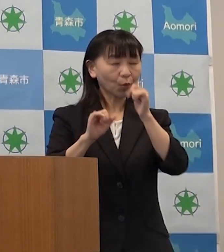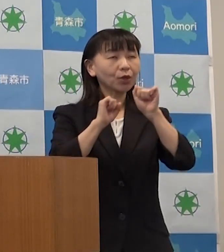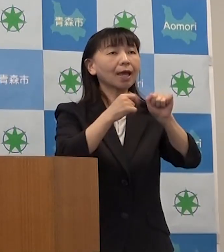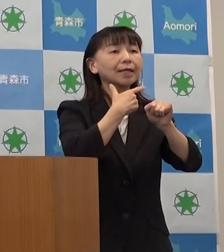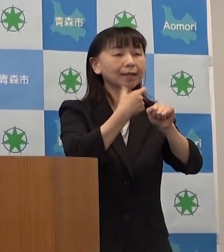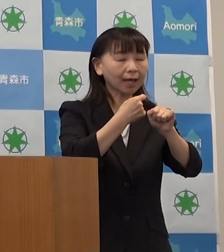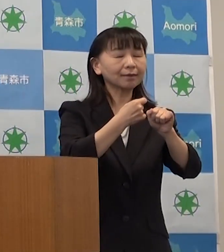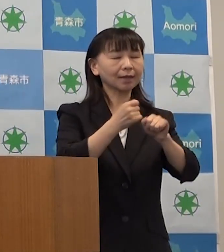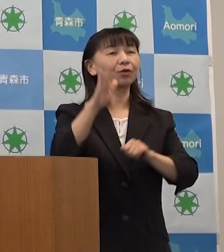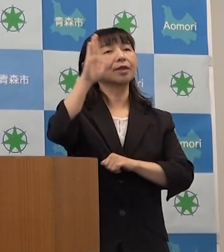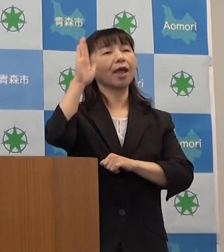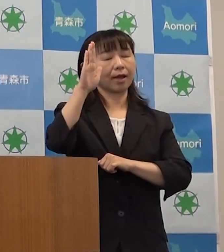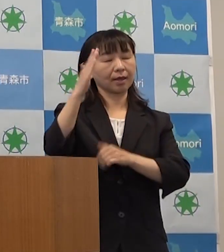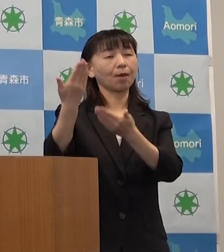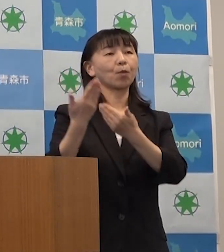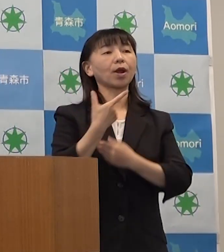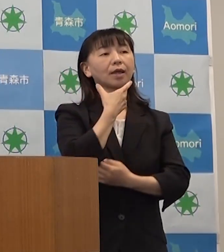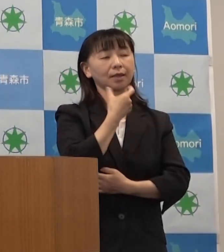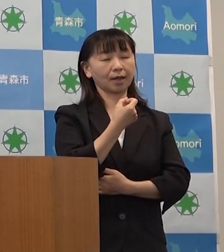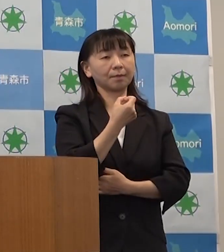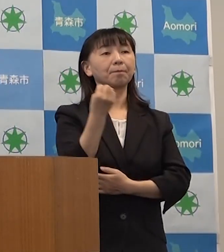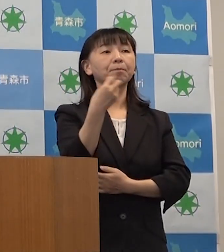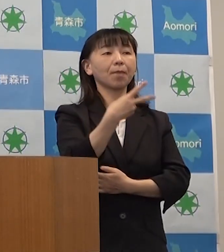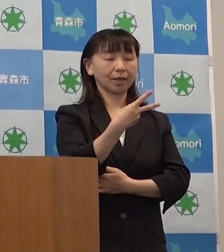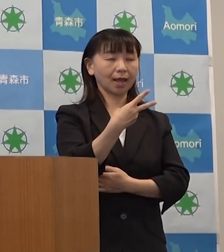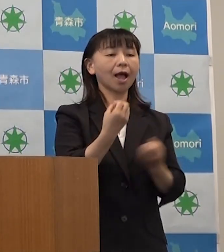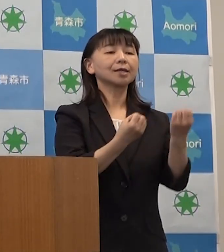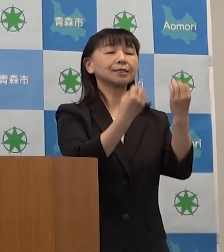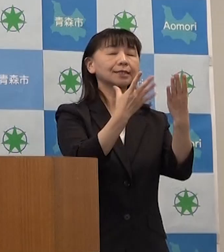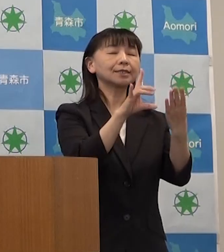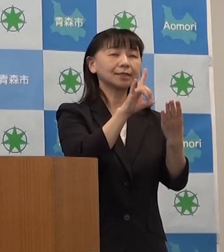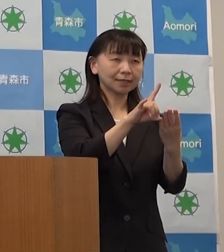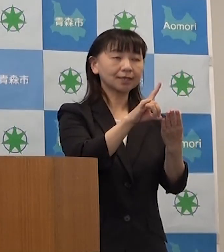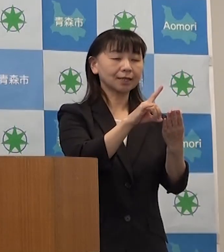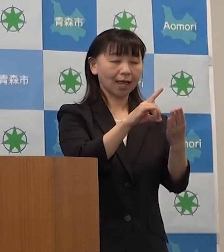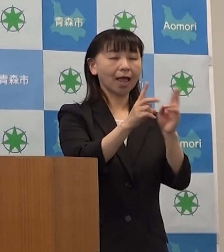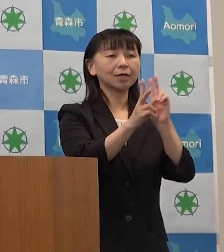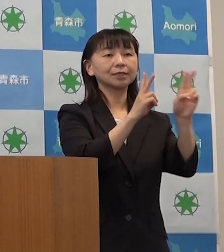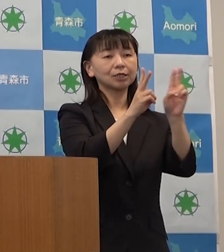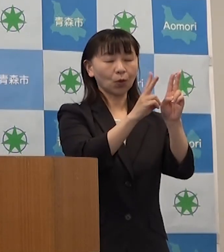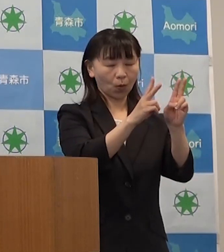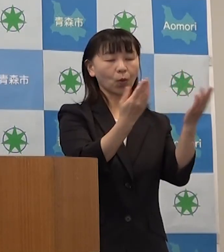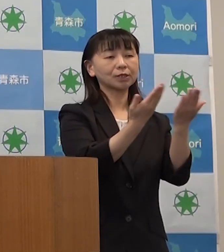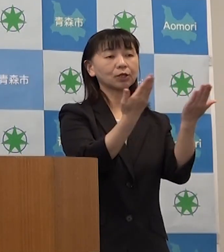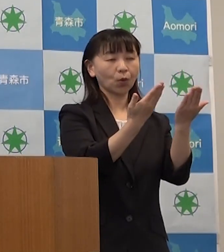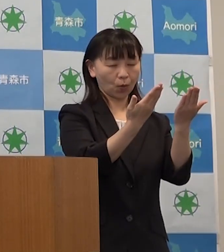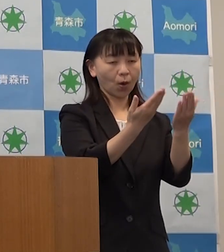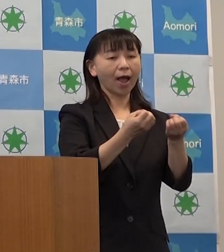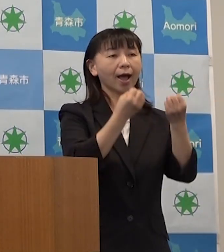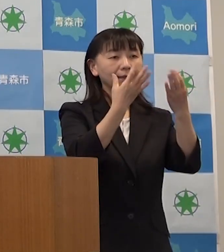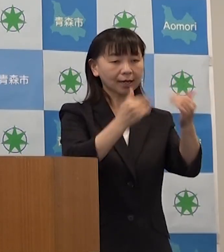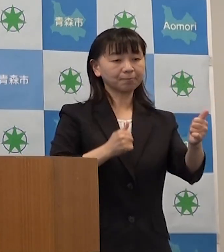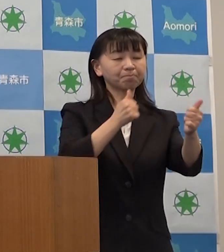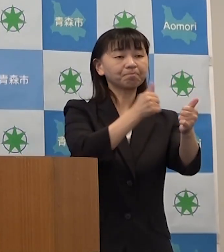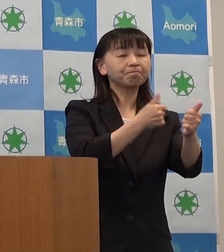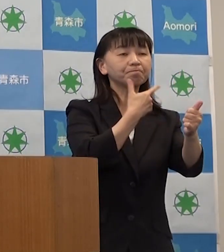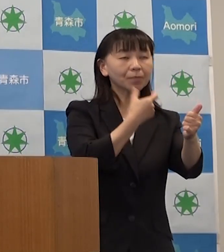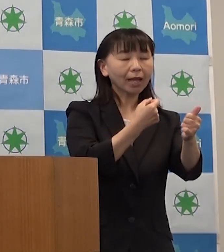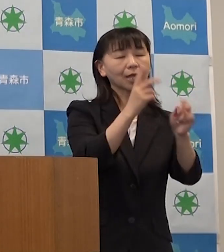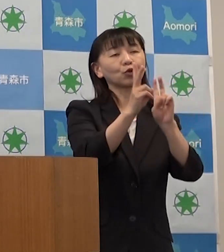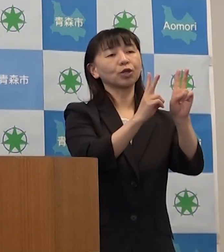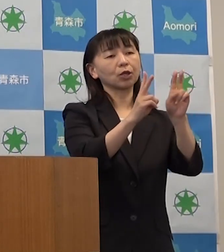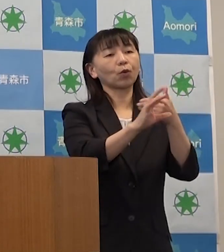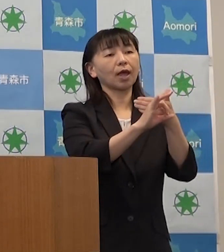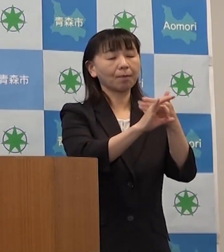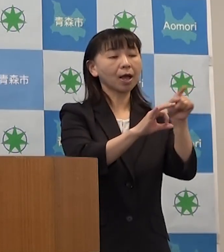方には手を挙げていただきたいですし、それから新規創業をして、そういう新しいビジネスにチャレンジしたいっていう人がいれば、